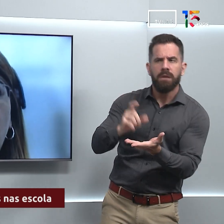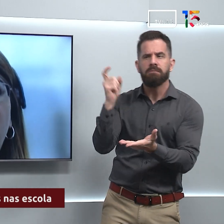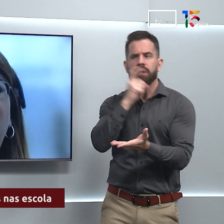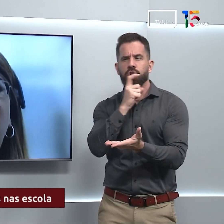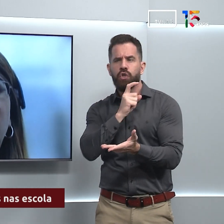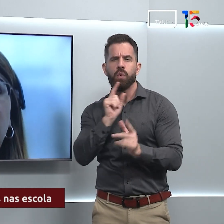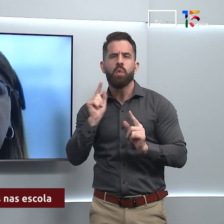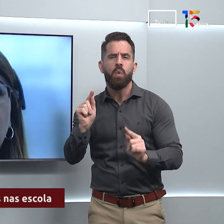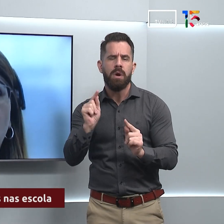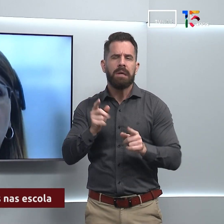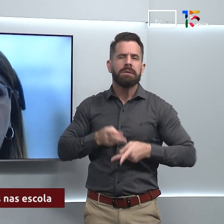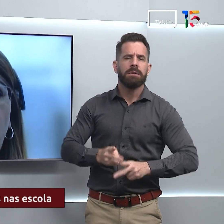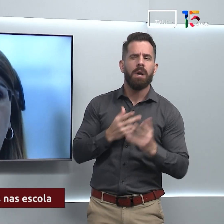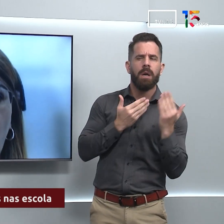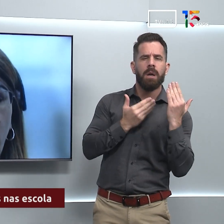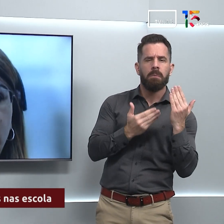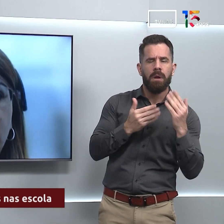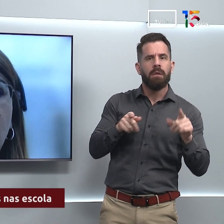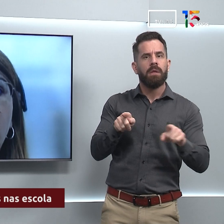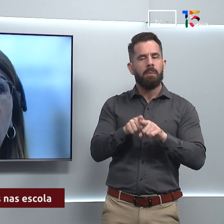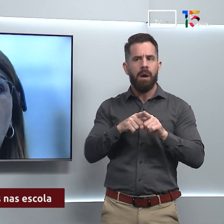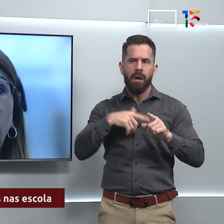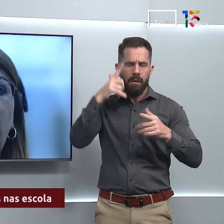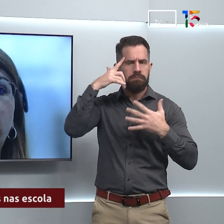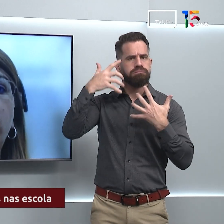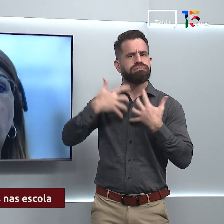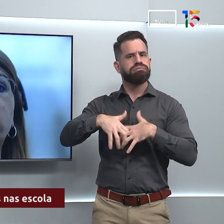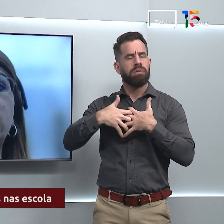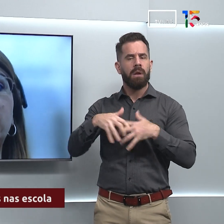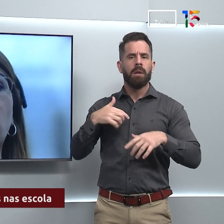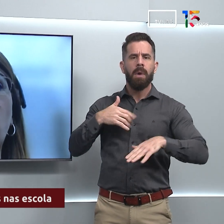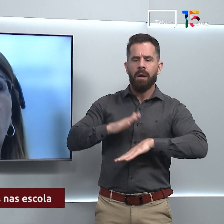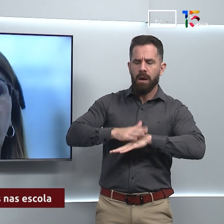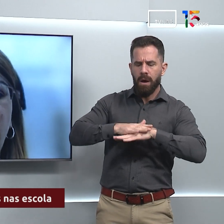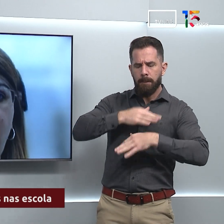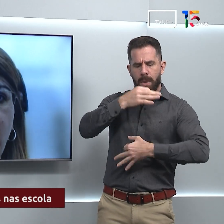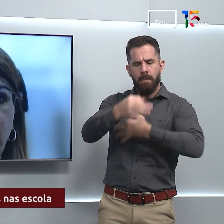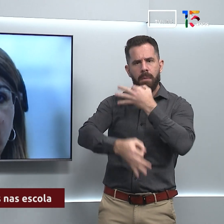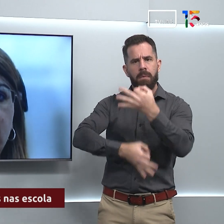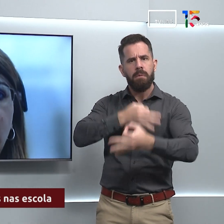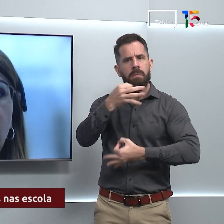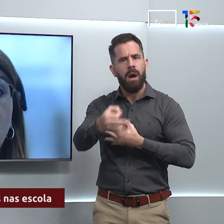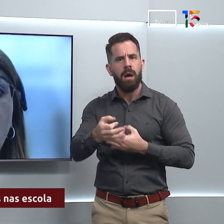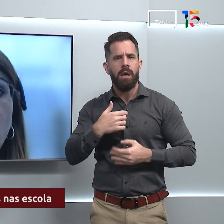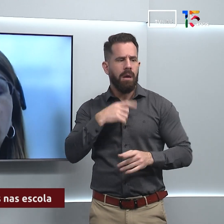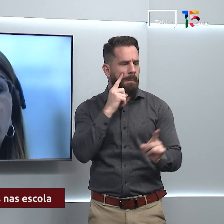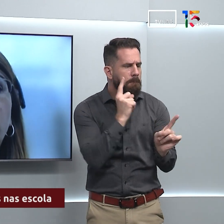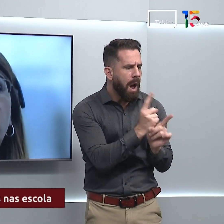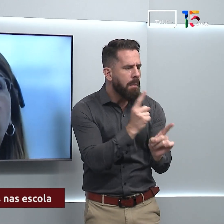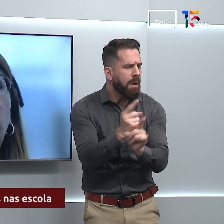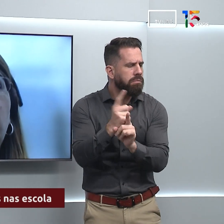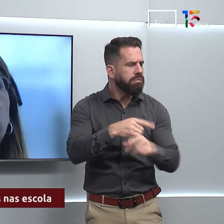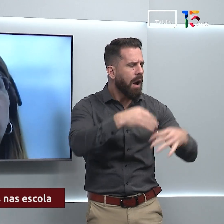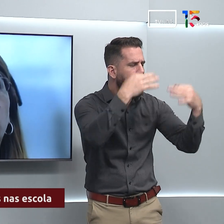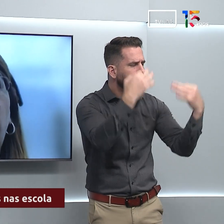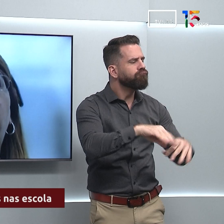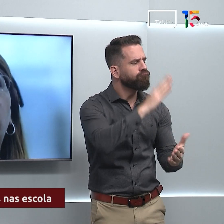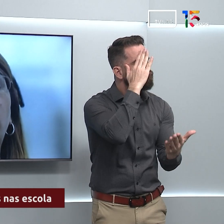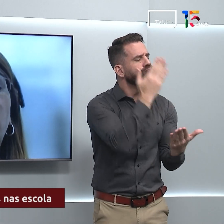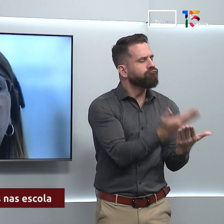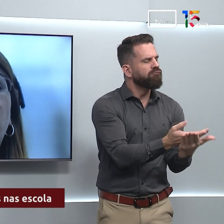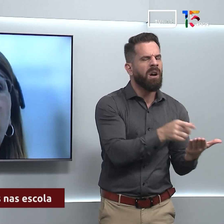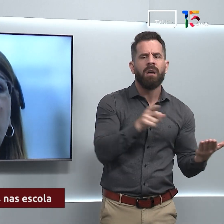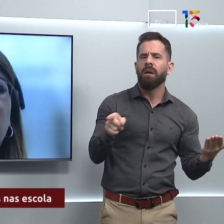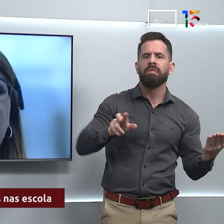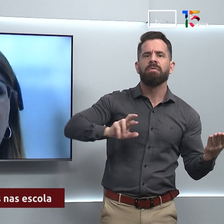disso também tecer as suas opiniões, encontrar fontes que são confiáveis. E hoje a gente não tem isso, né? Então